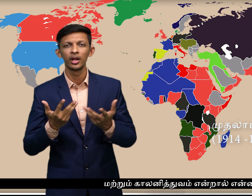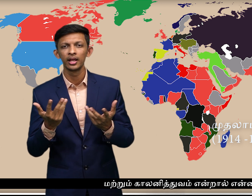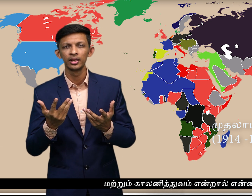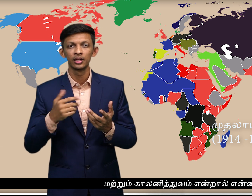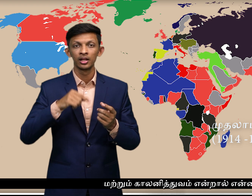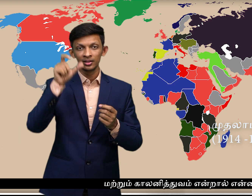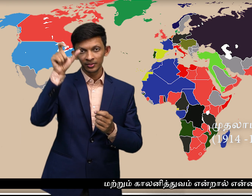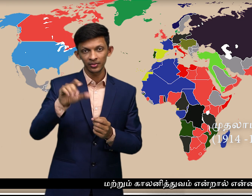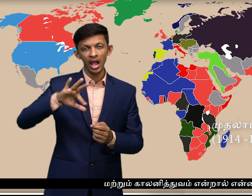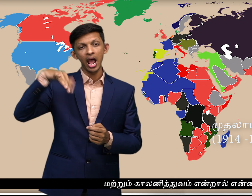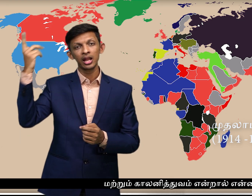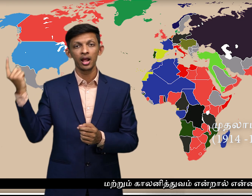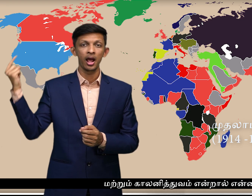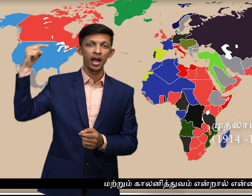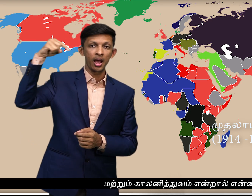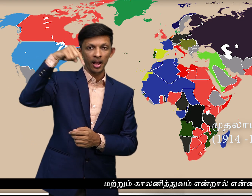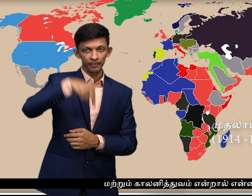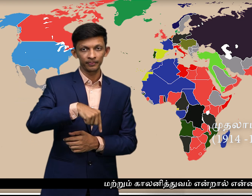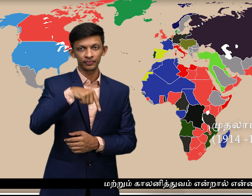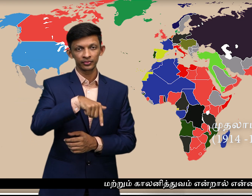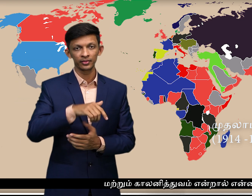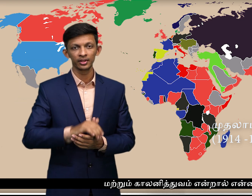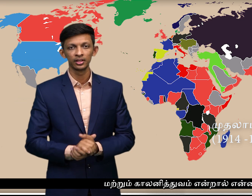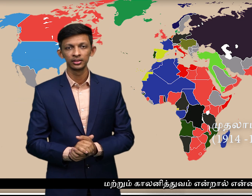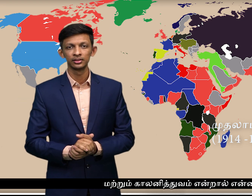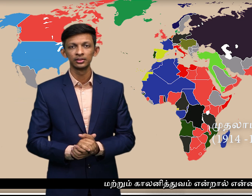மற்றும் காலனித்துவம் என்றால் என்ன?